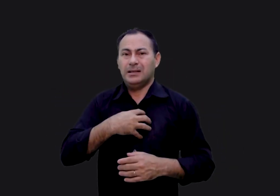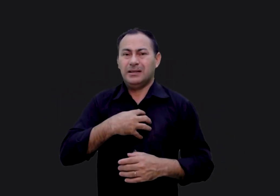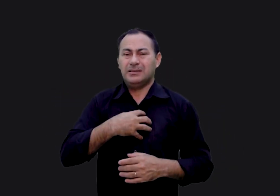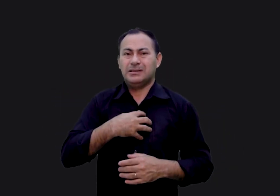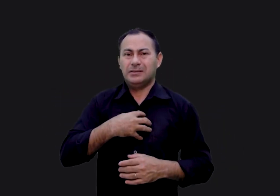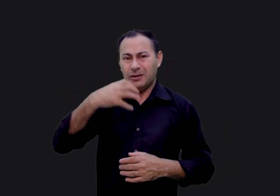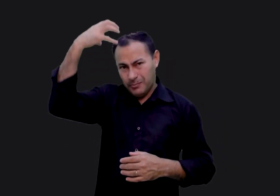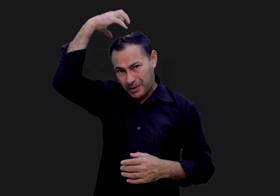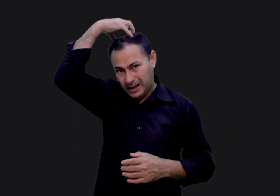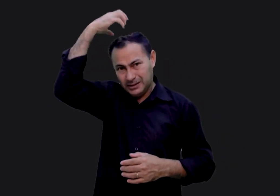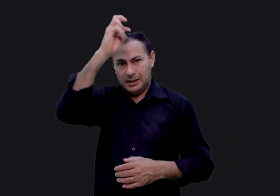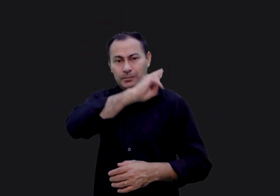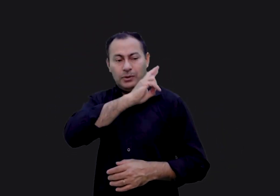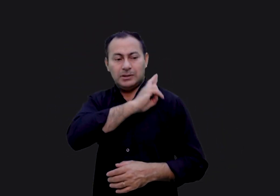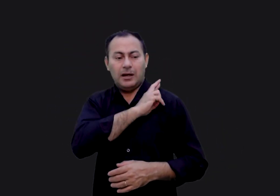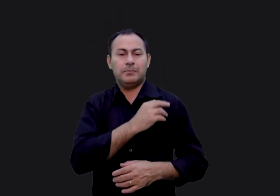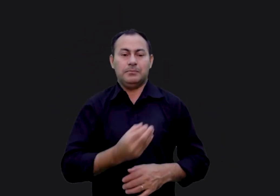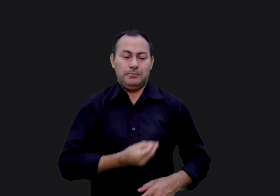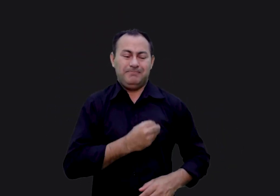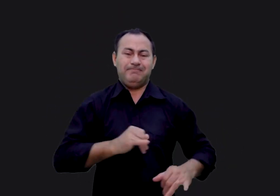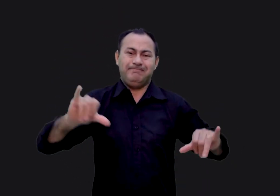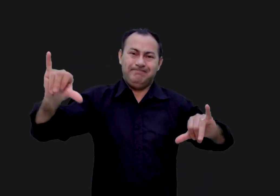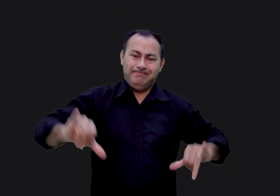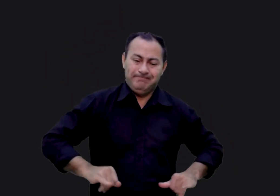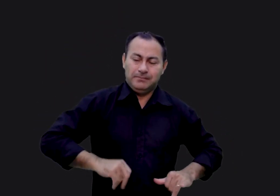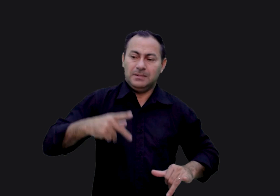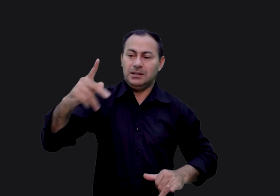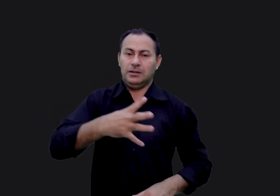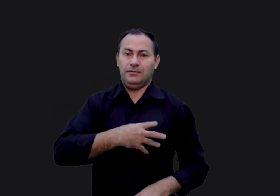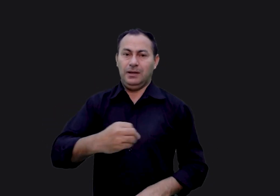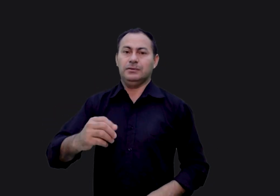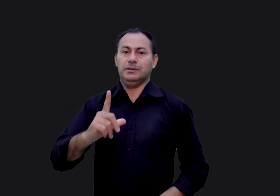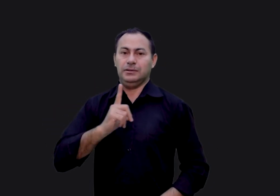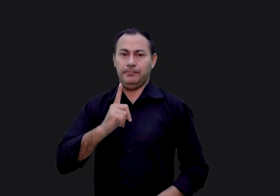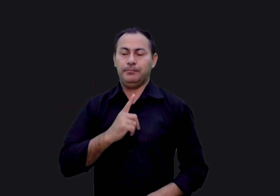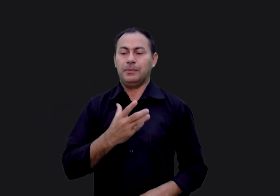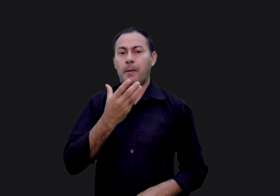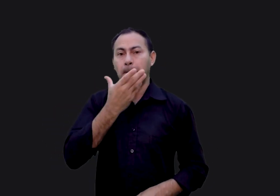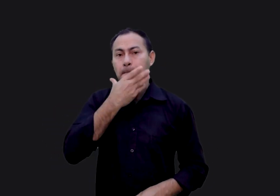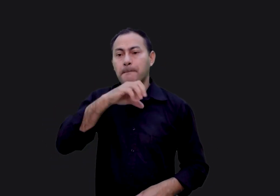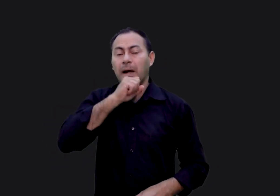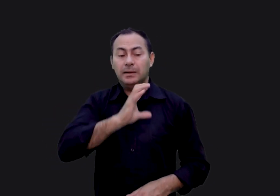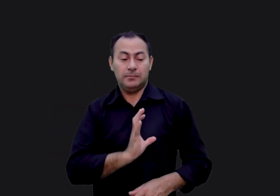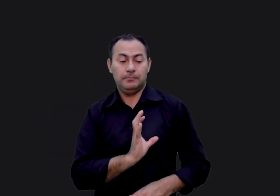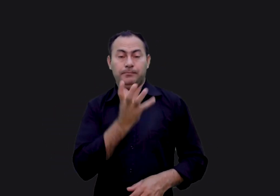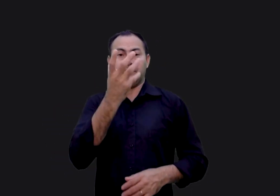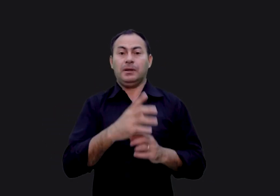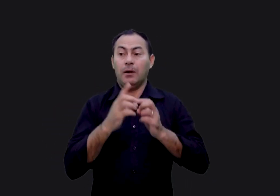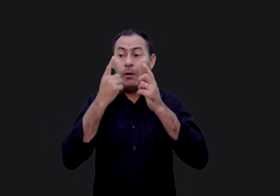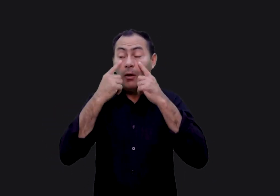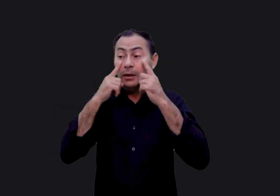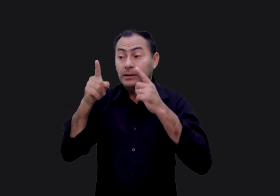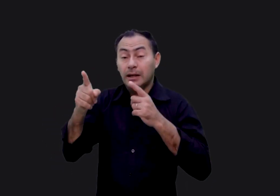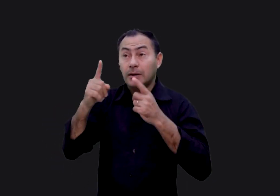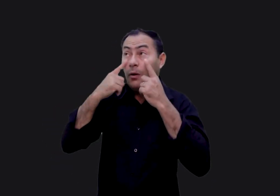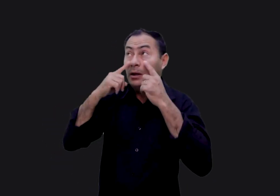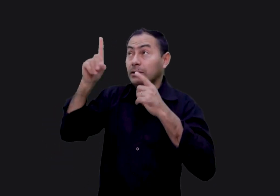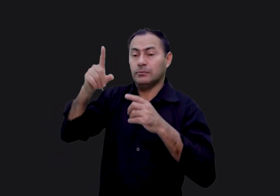achava responsável pela vida miserável que seus filhos levavam. O pai tinha se convertido e, aos olhos de Deus, não havia